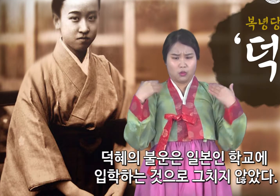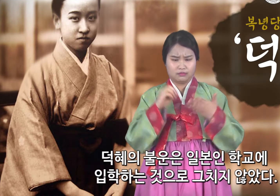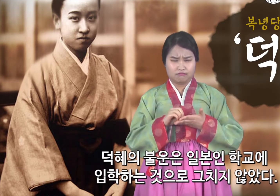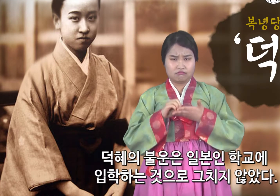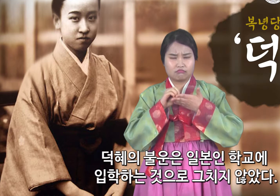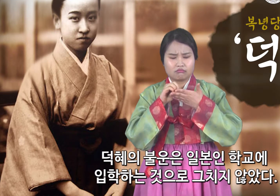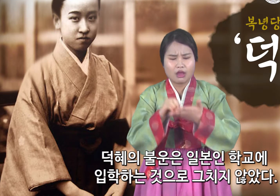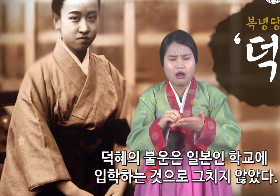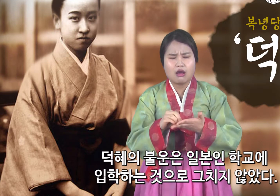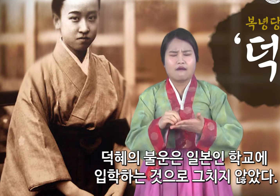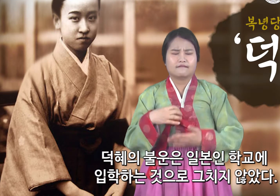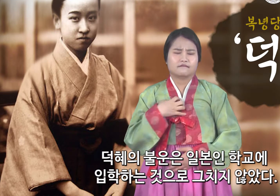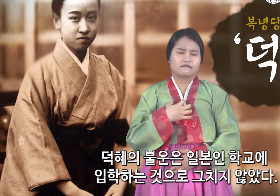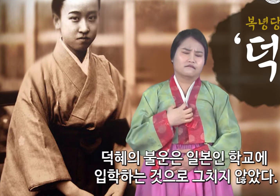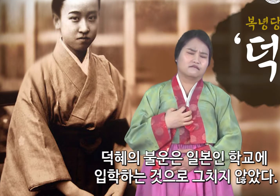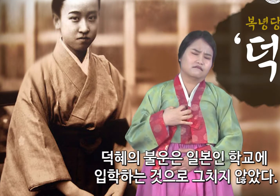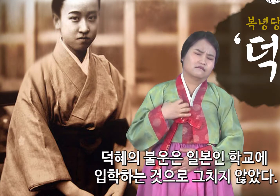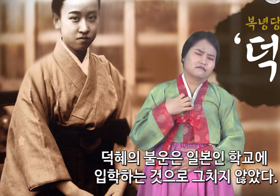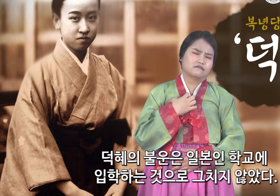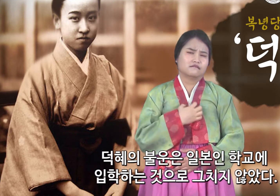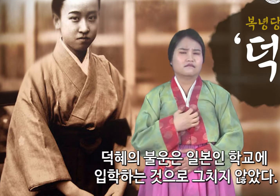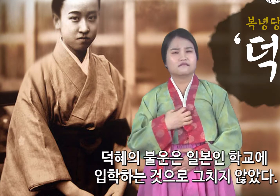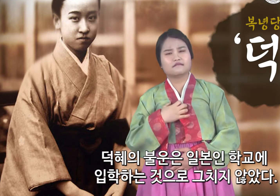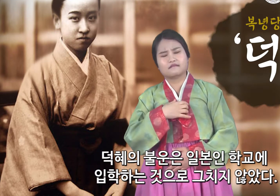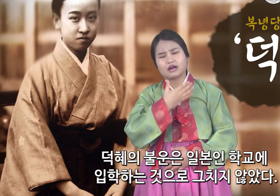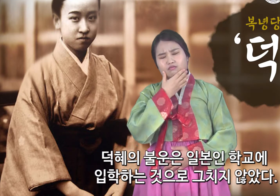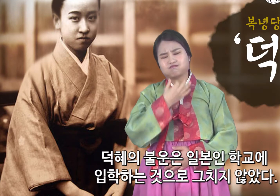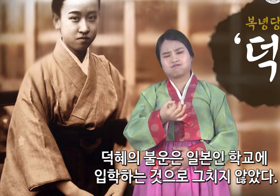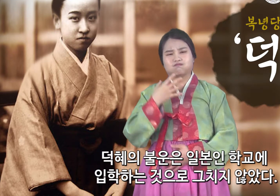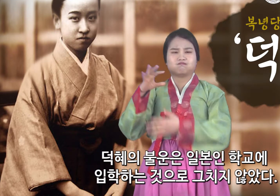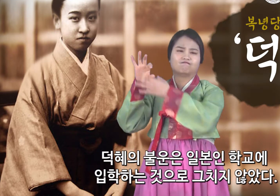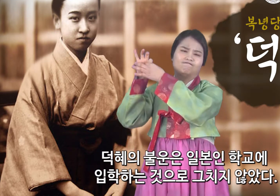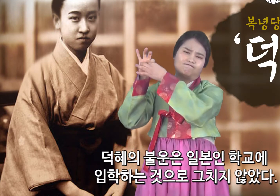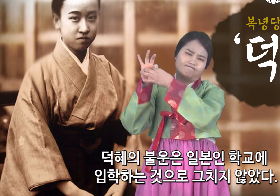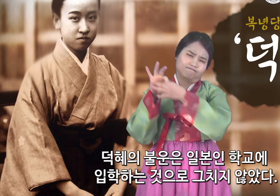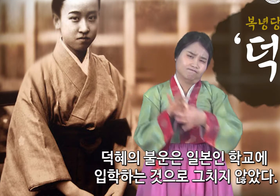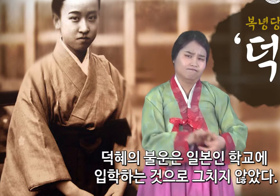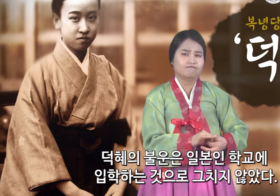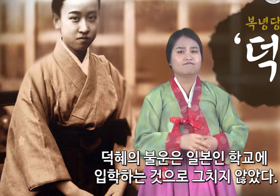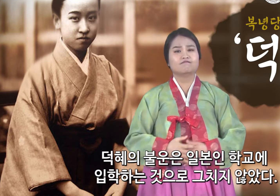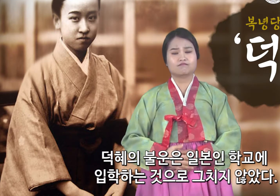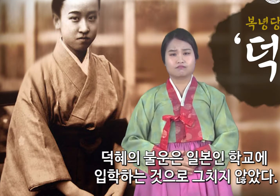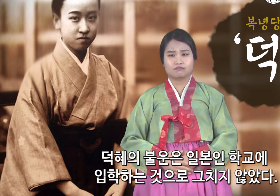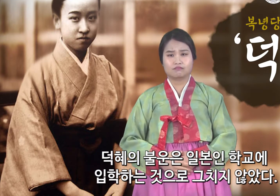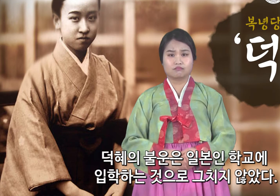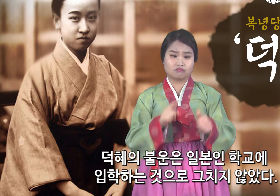덕혜의 부르는 일본인 학교에 입학하는 것으로 그치지 않았다.